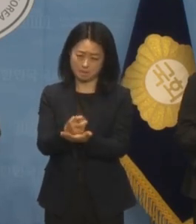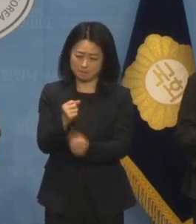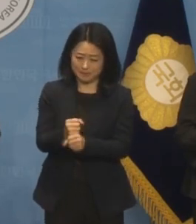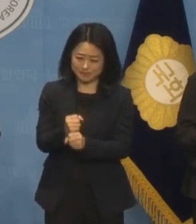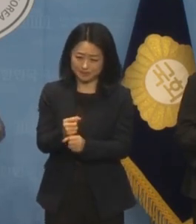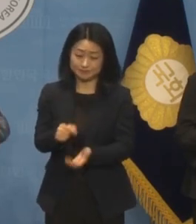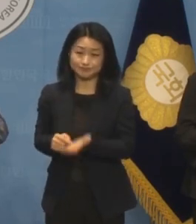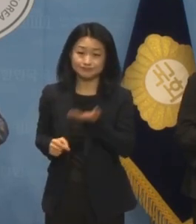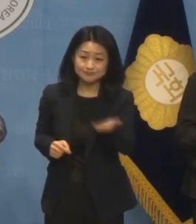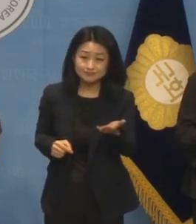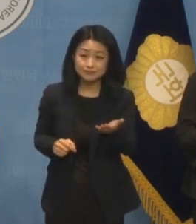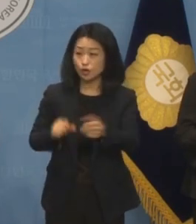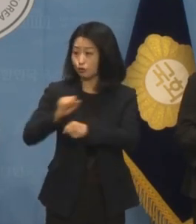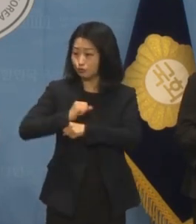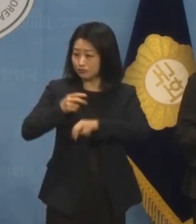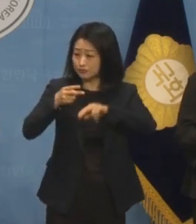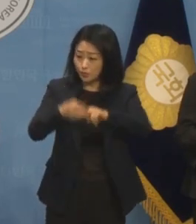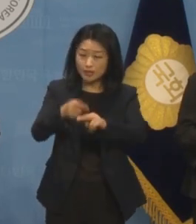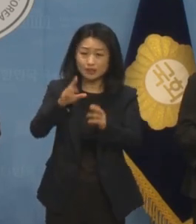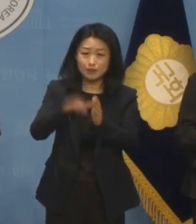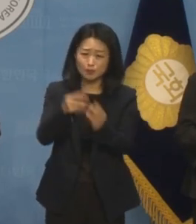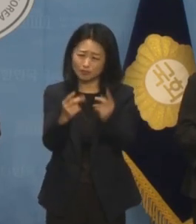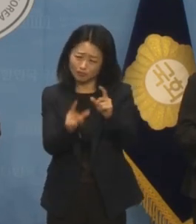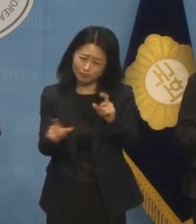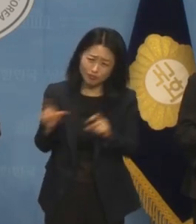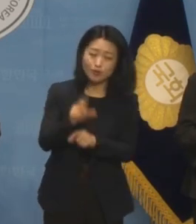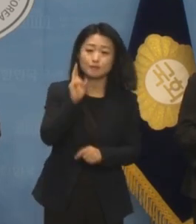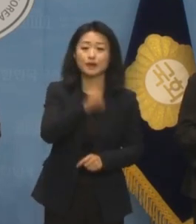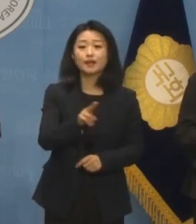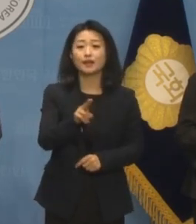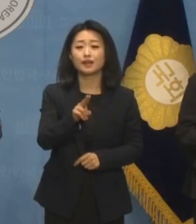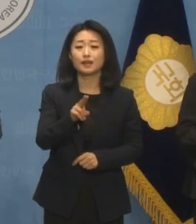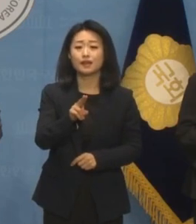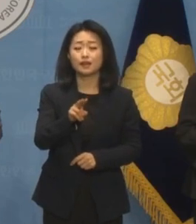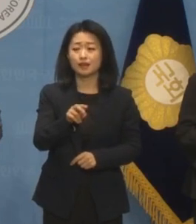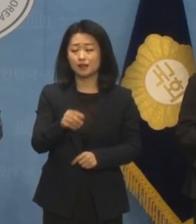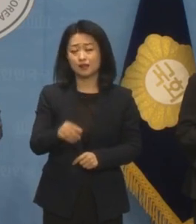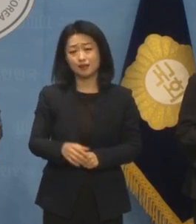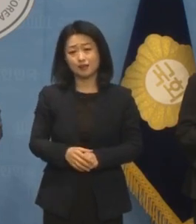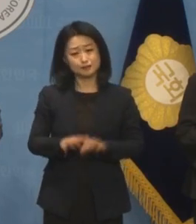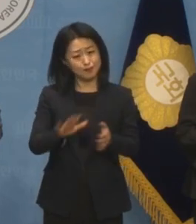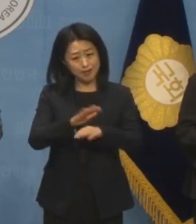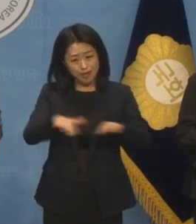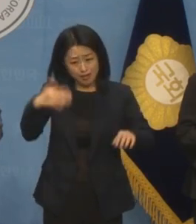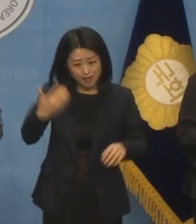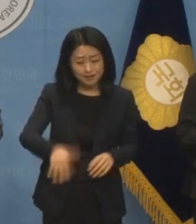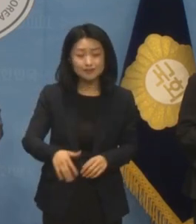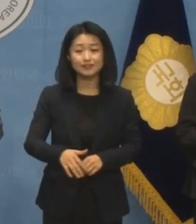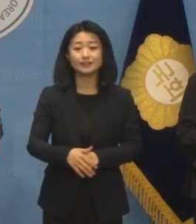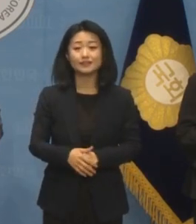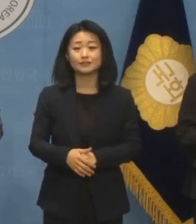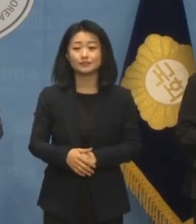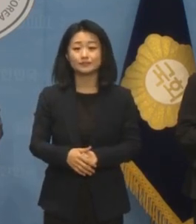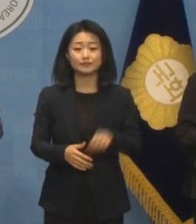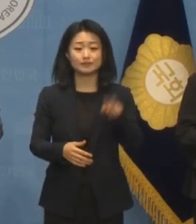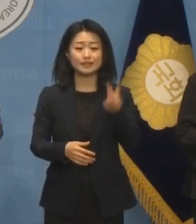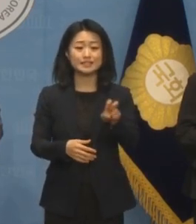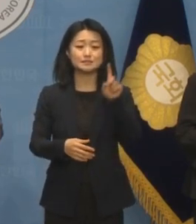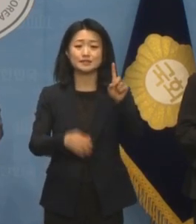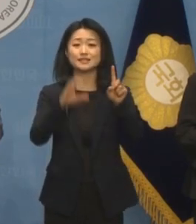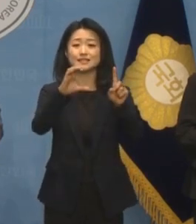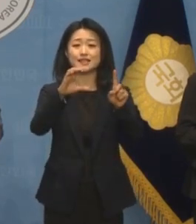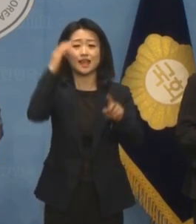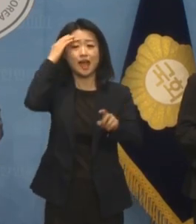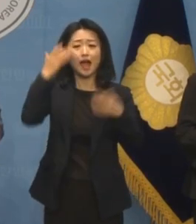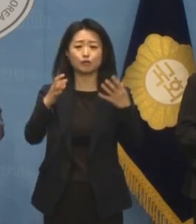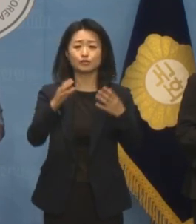정도의 사고에서는 다 그런 책임을 묻고 해결이 됐었는데 어떻게 지금 21세기 대한민국에서 이런 일이 발생할 수